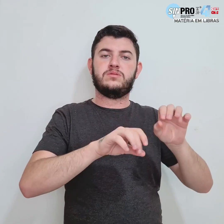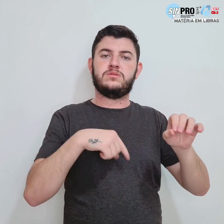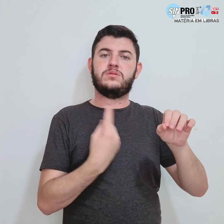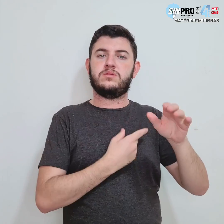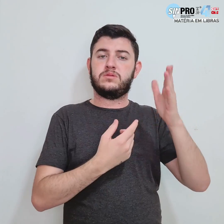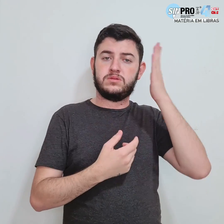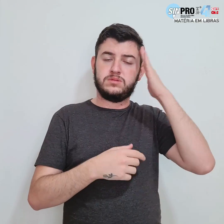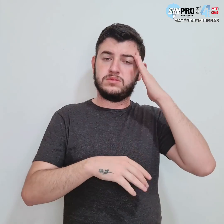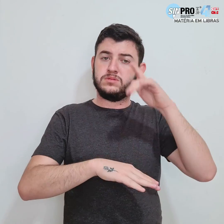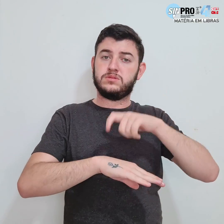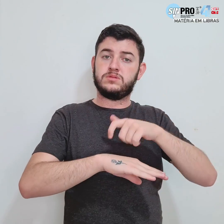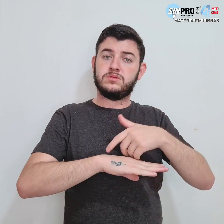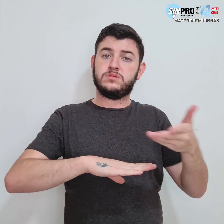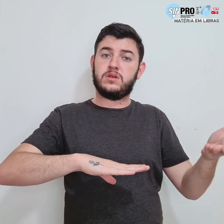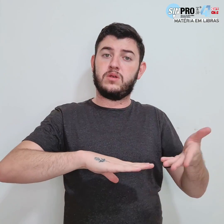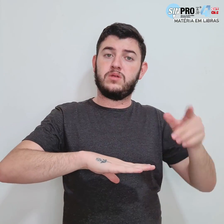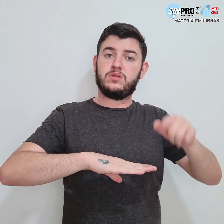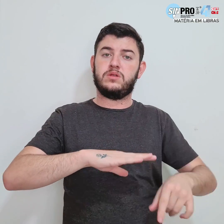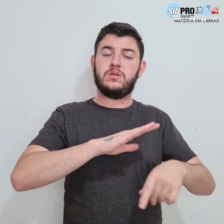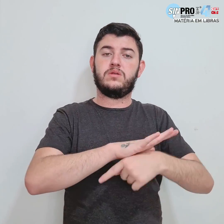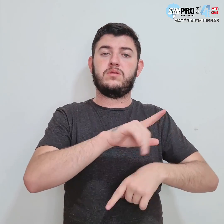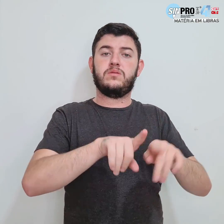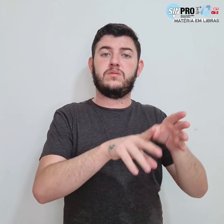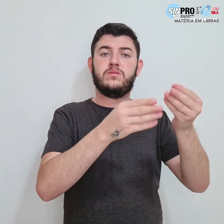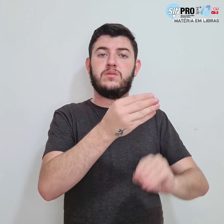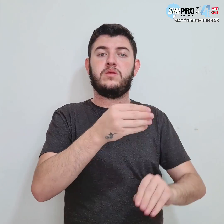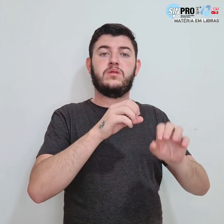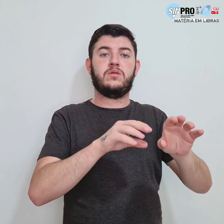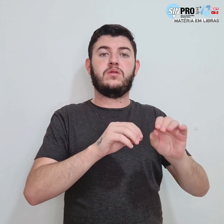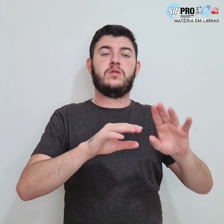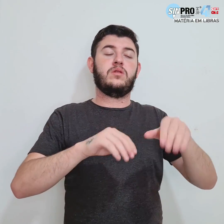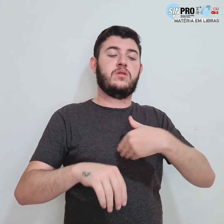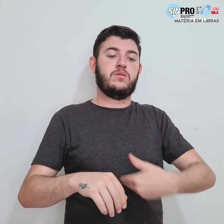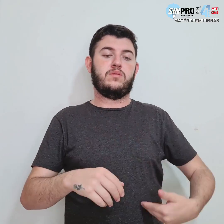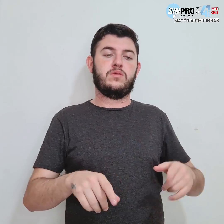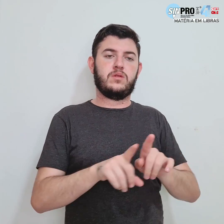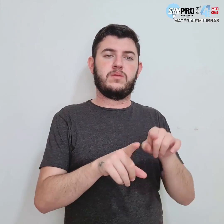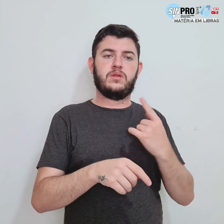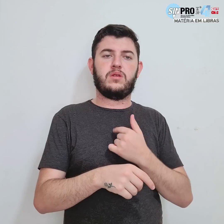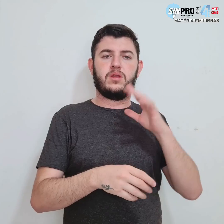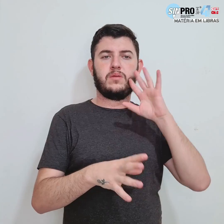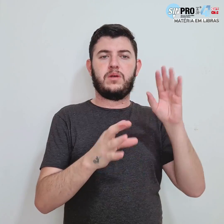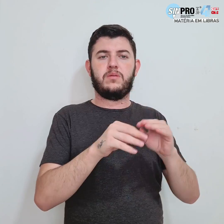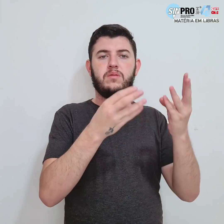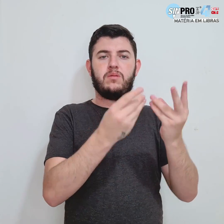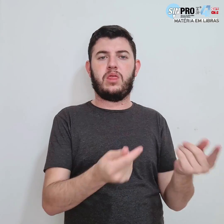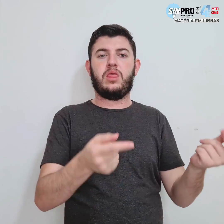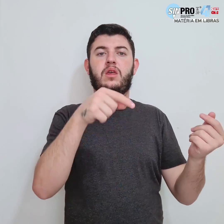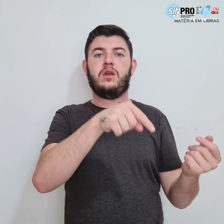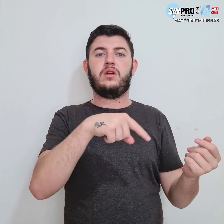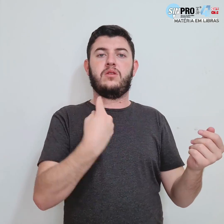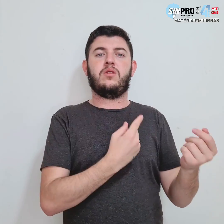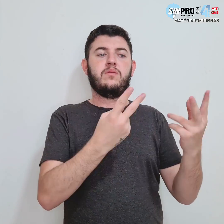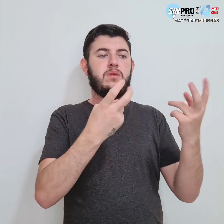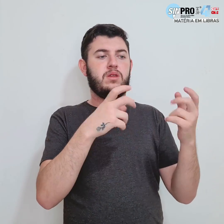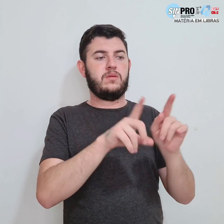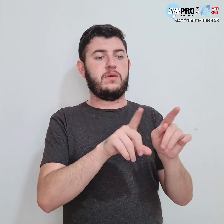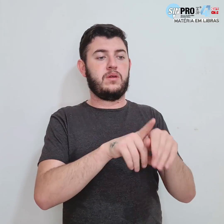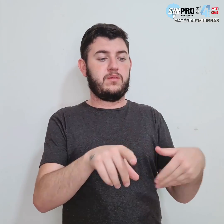nossa contemporaneidade, o sucateamento estratégico do ensino público, do qual a gente observa, inclusive, desvio de